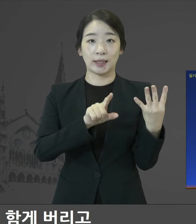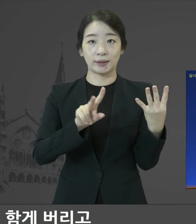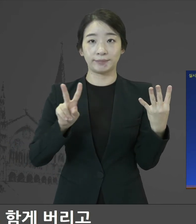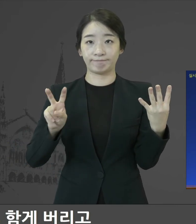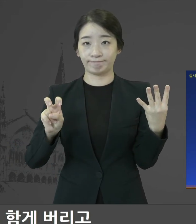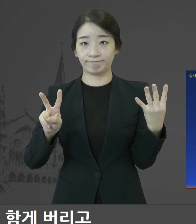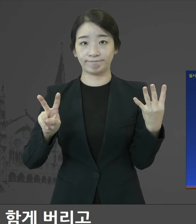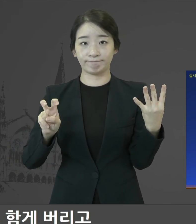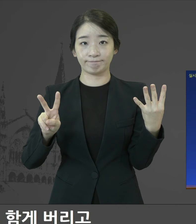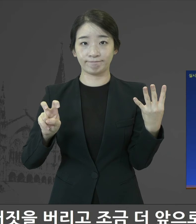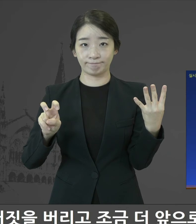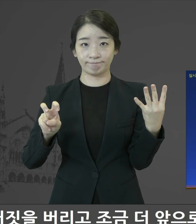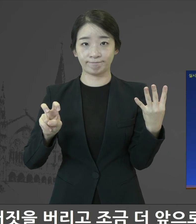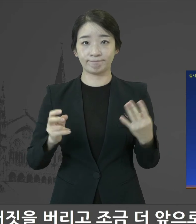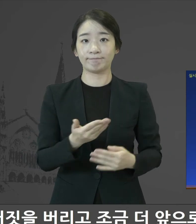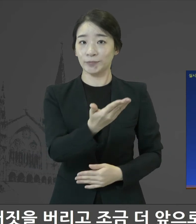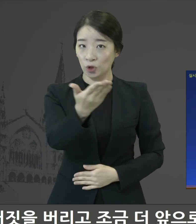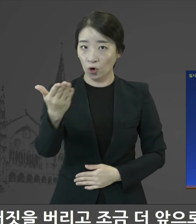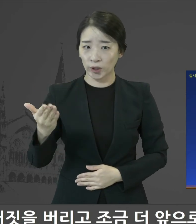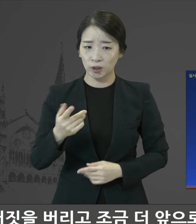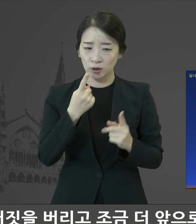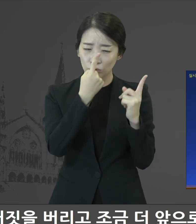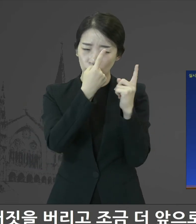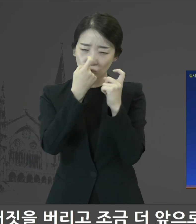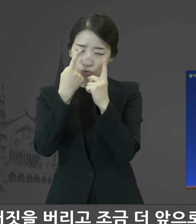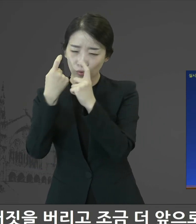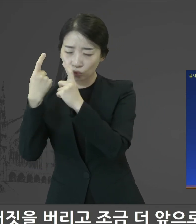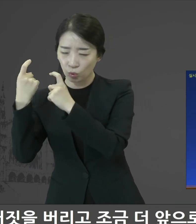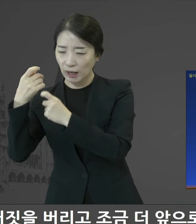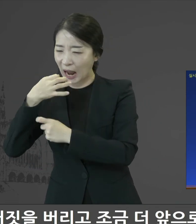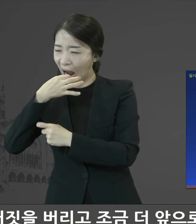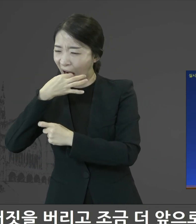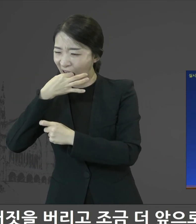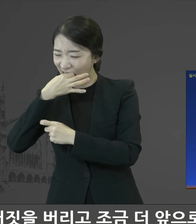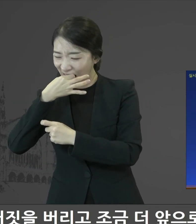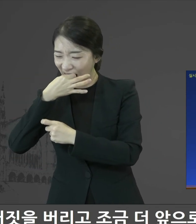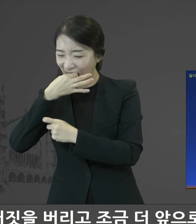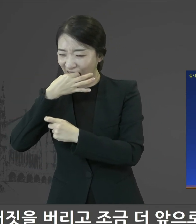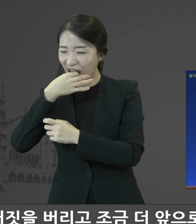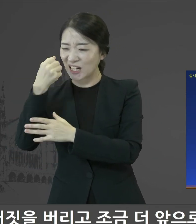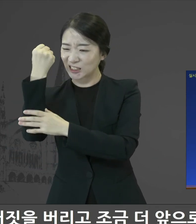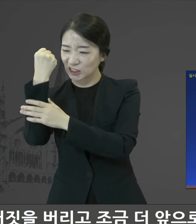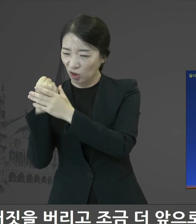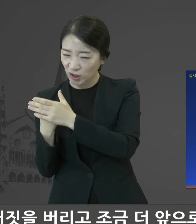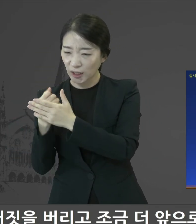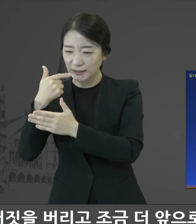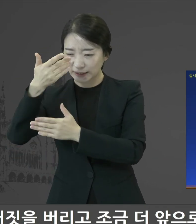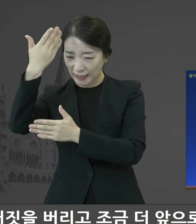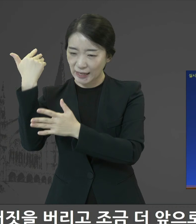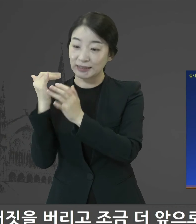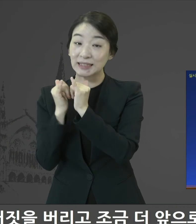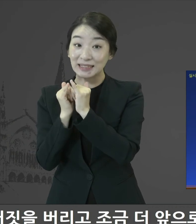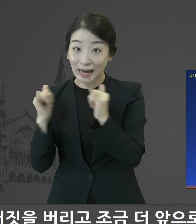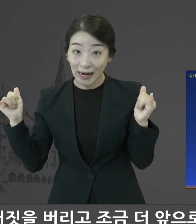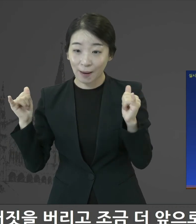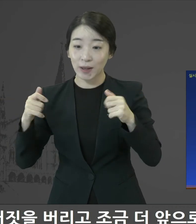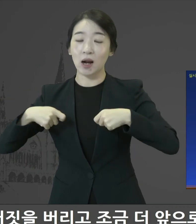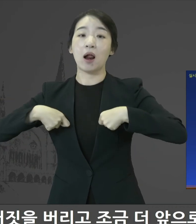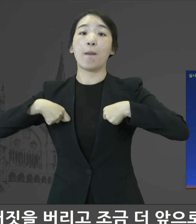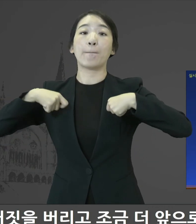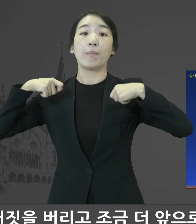22절. 너희는 유혹의 욕심을 따라 썩어져가는 구습을 따르는 옛사람을 벗어